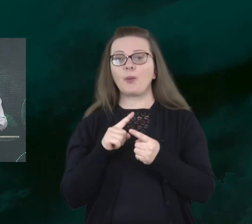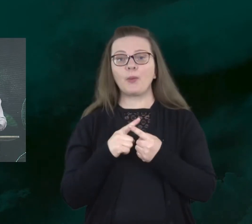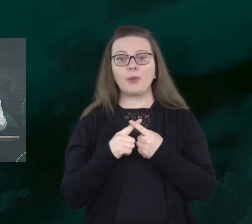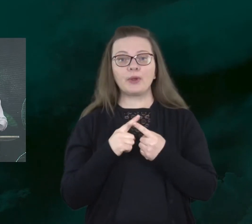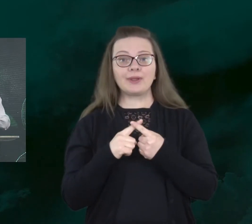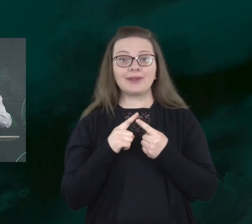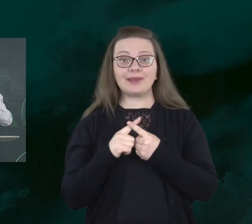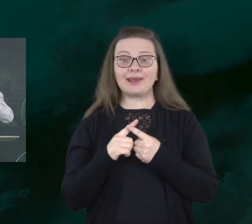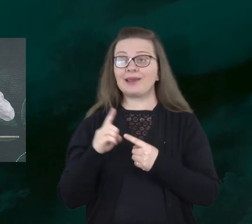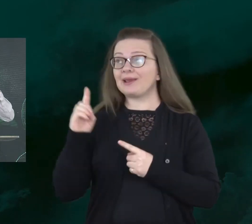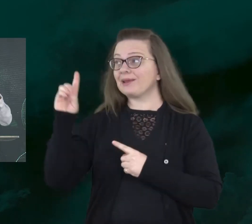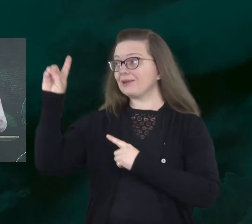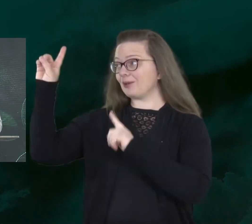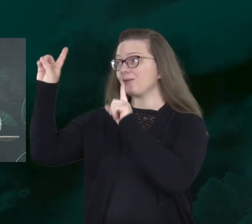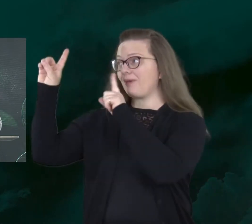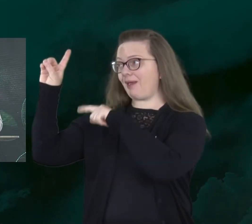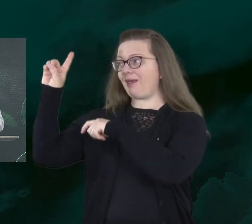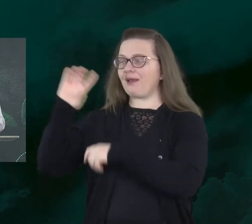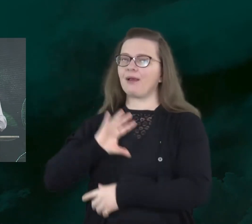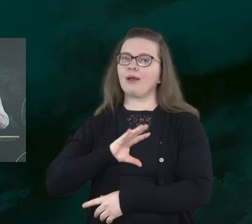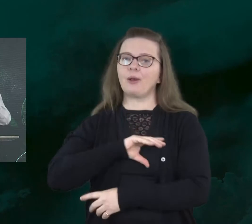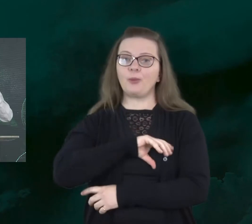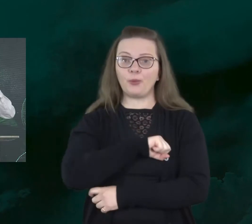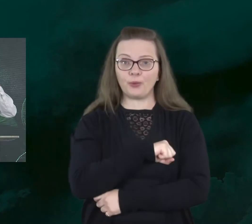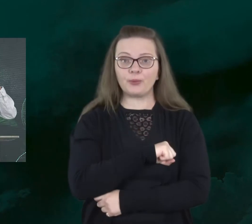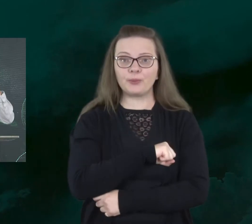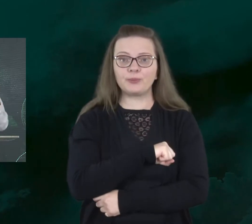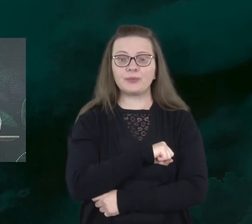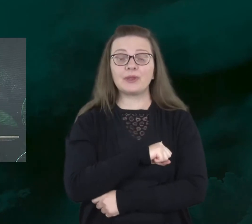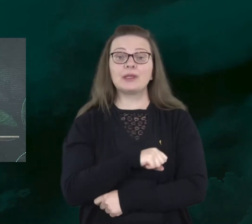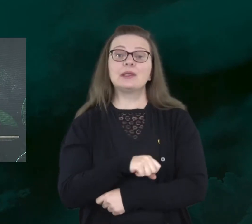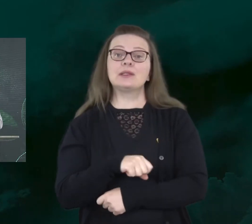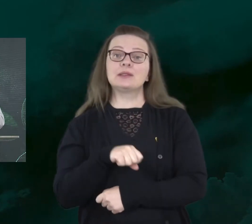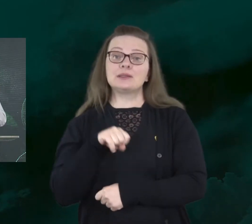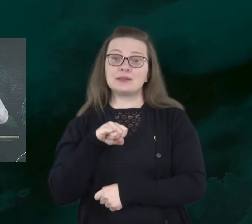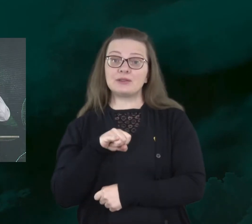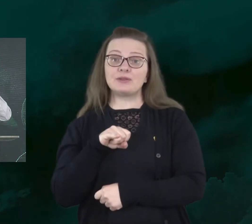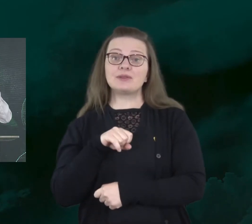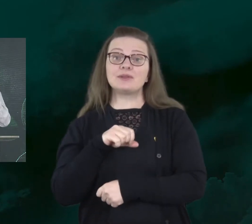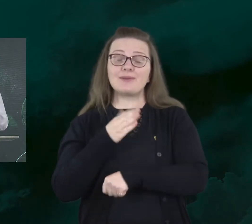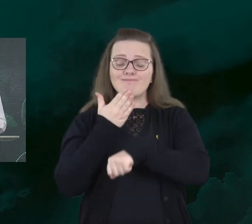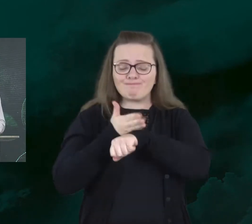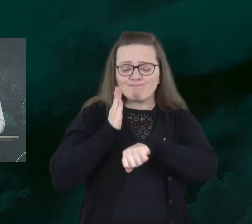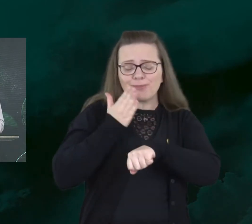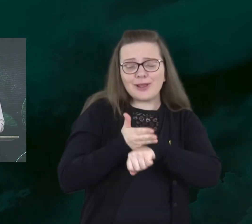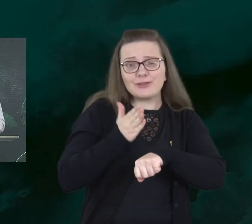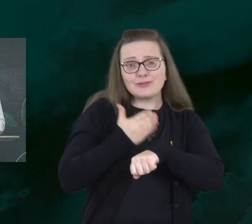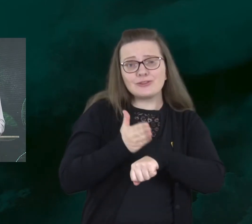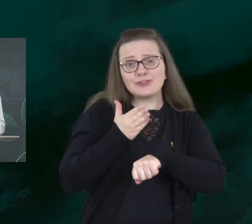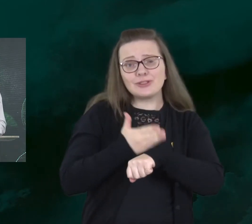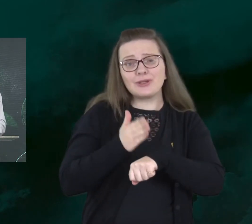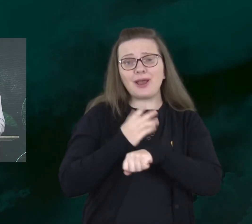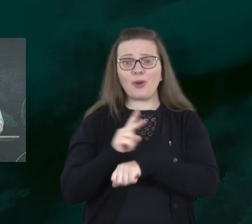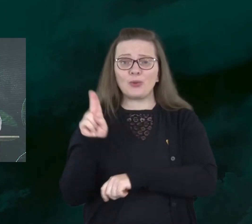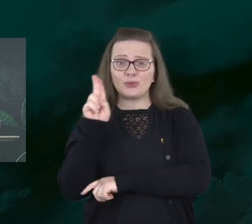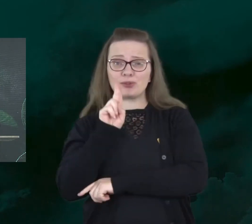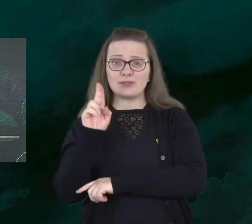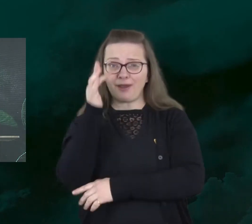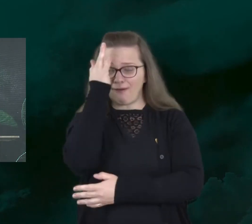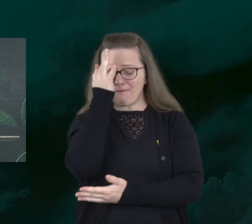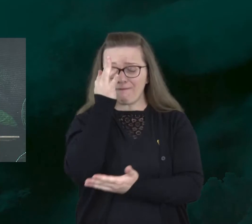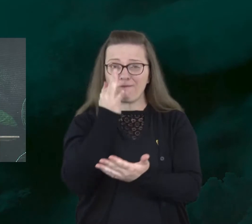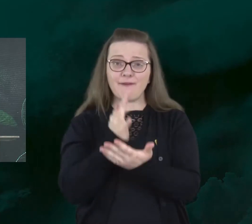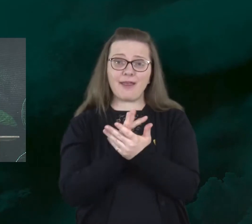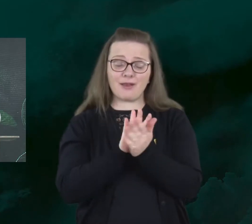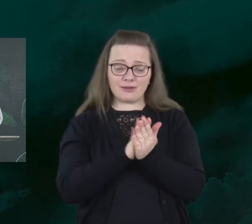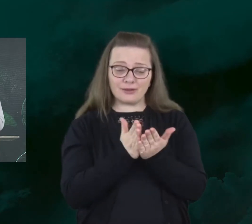amor. Então, quanto mais você exercita a sua fé crendo na palavra, portanto, meus irmãos,